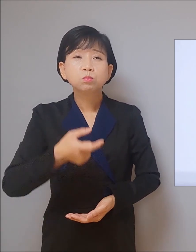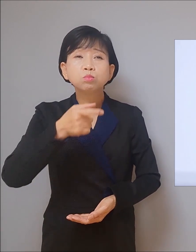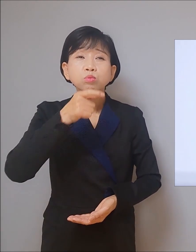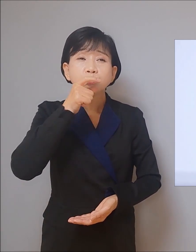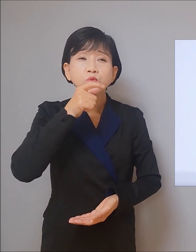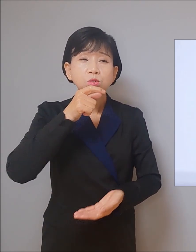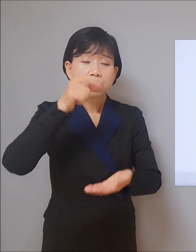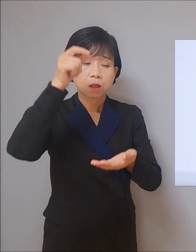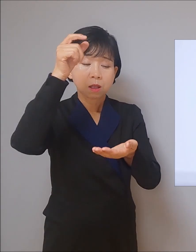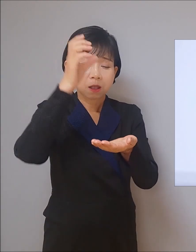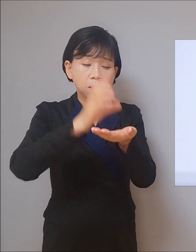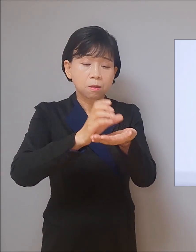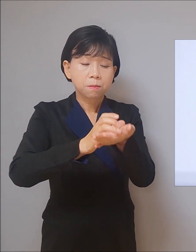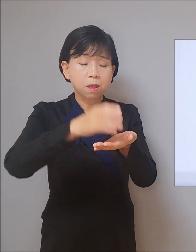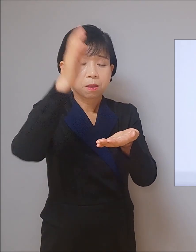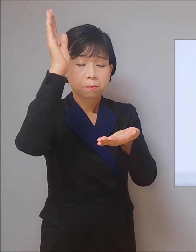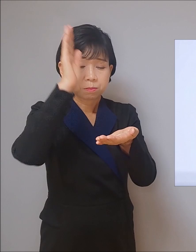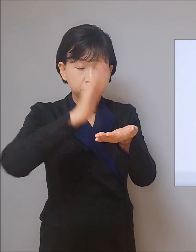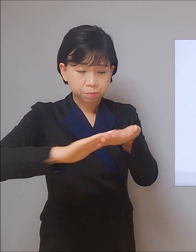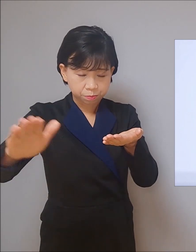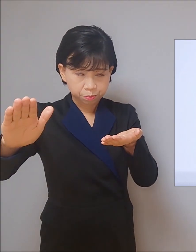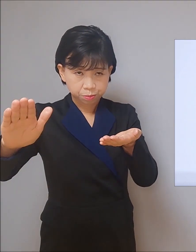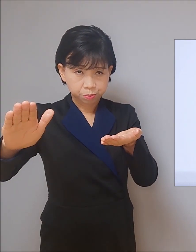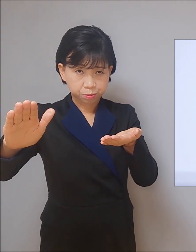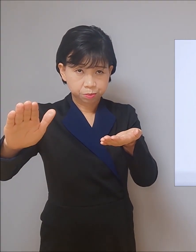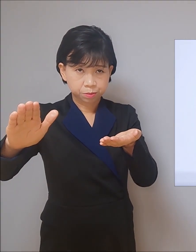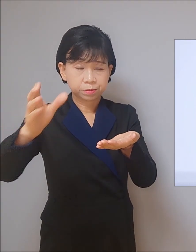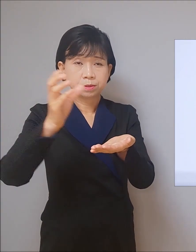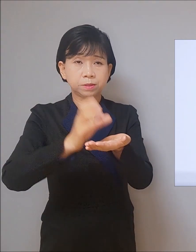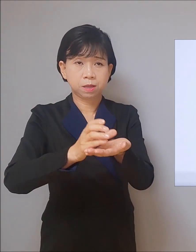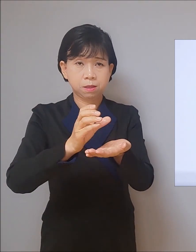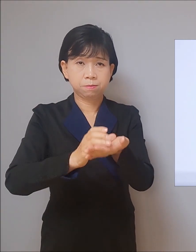물이 다 사라진 빈잔.